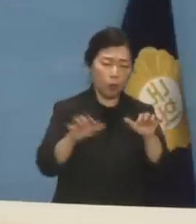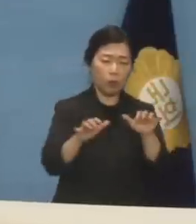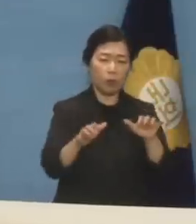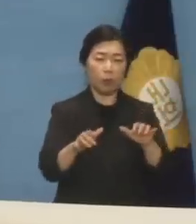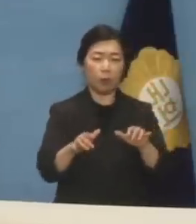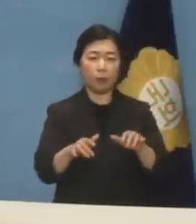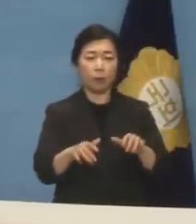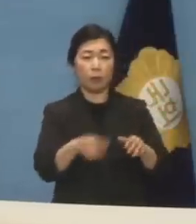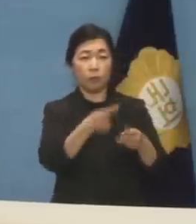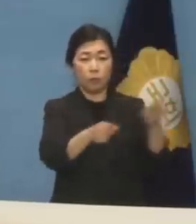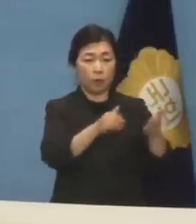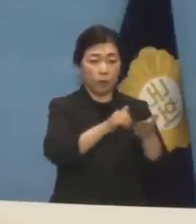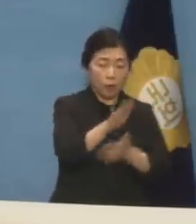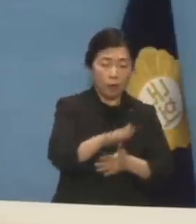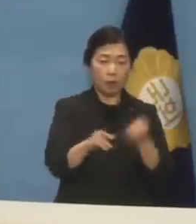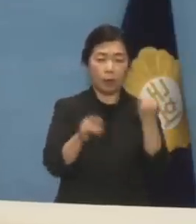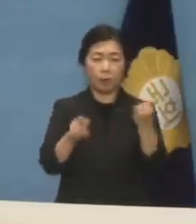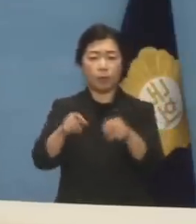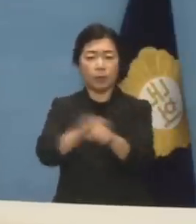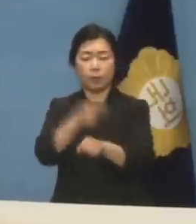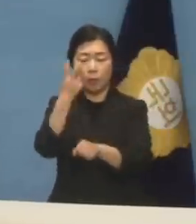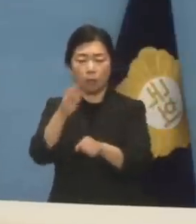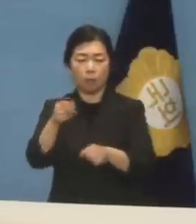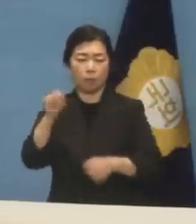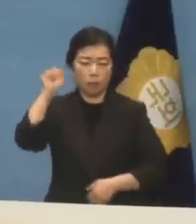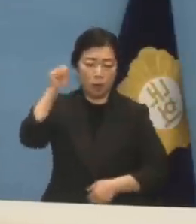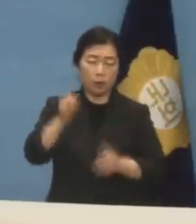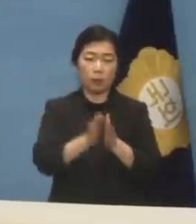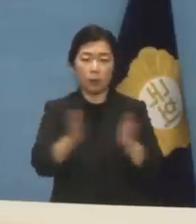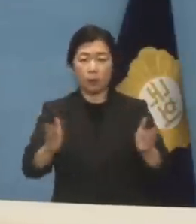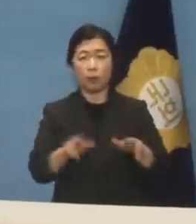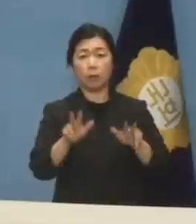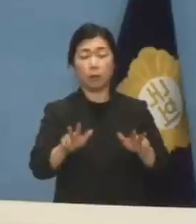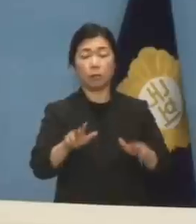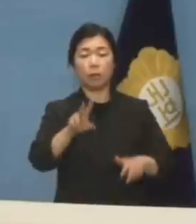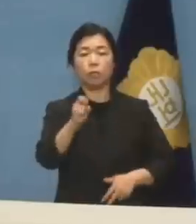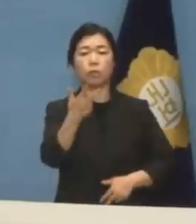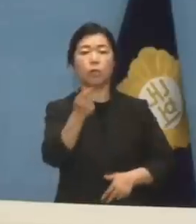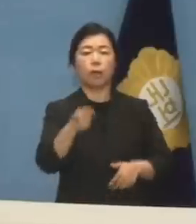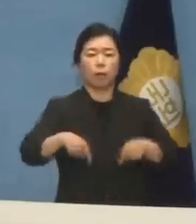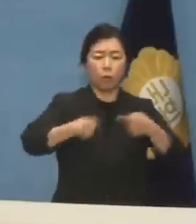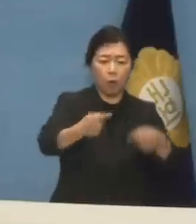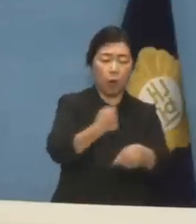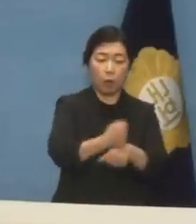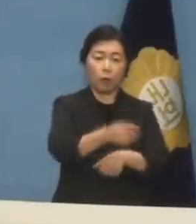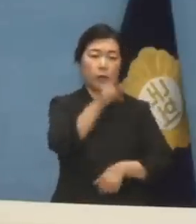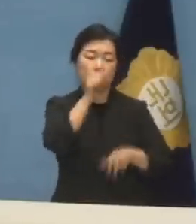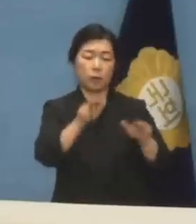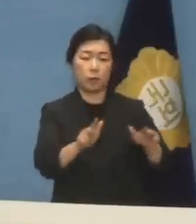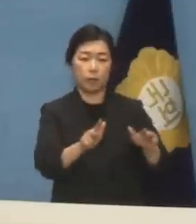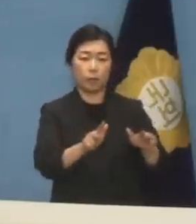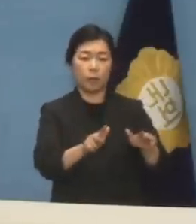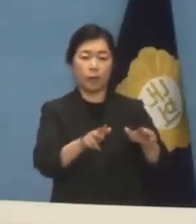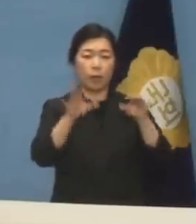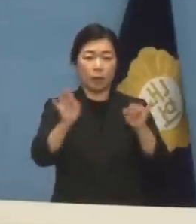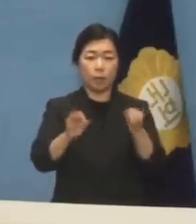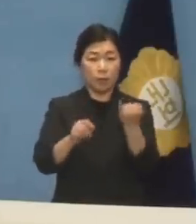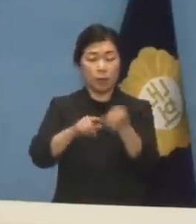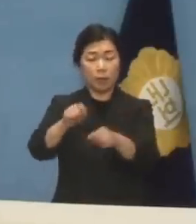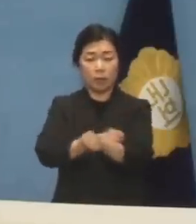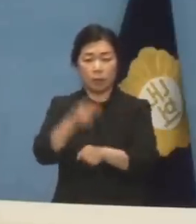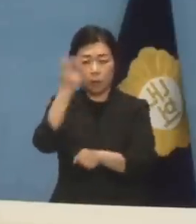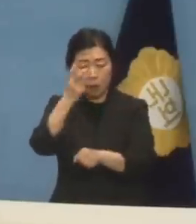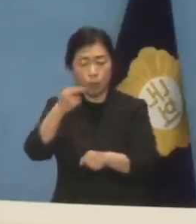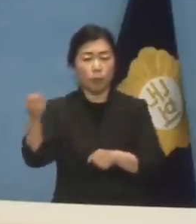촛불 대행진을 진행해 왔습니다. 현재 27만 명이 동참한 윤석열 퇴진, 김건희 특검 100만 선언